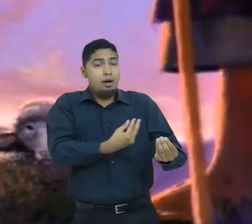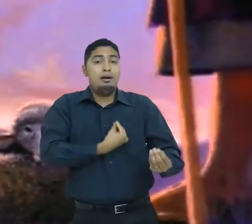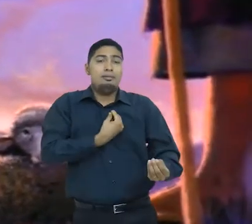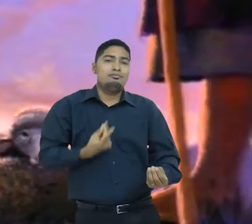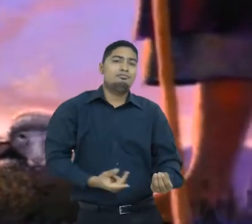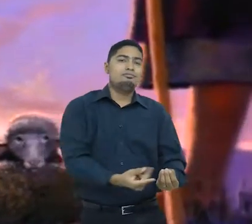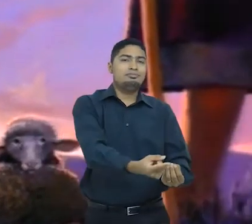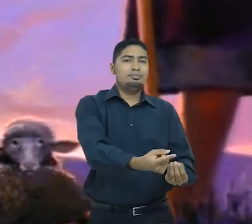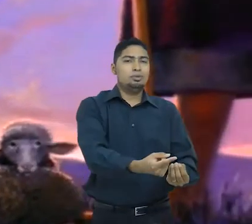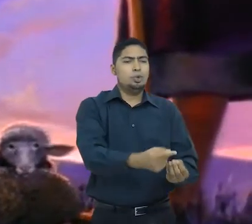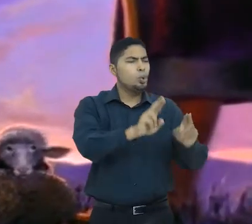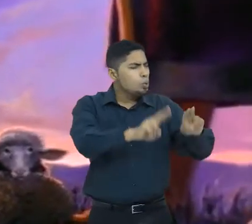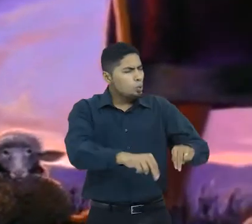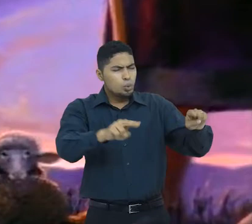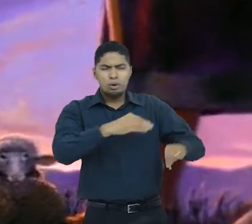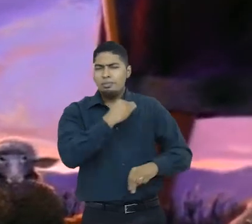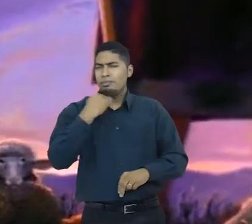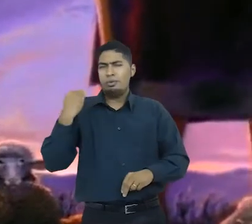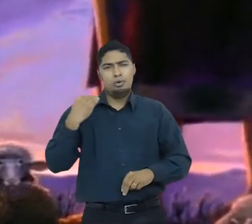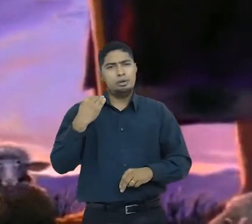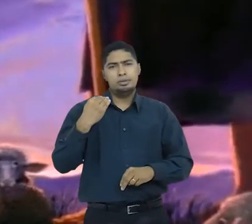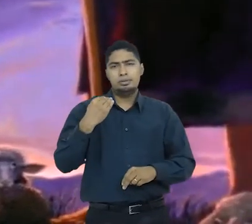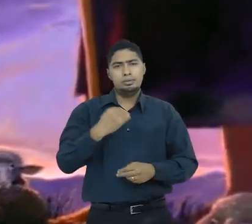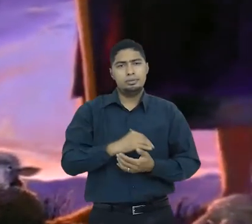a vida eterna. Elas nunca morrerão,